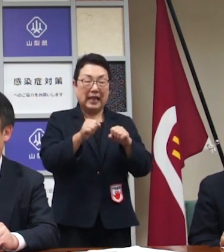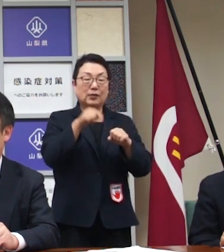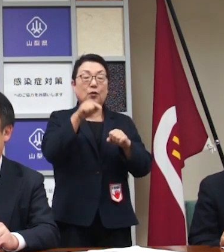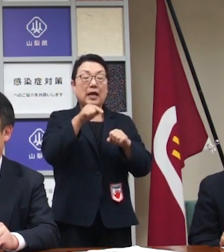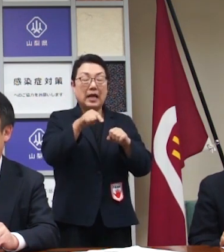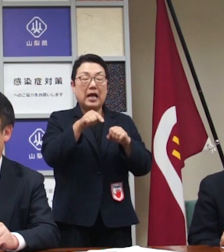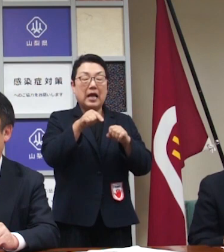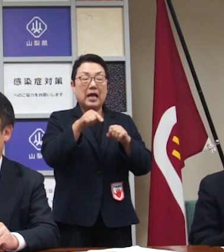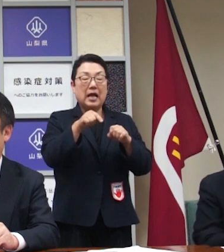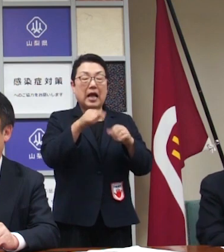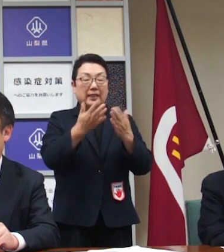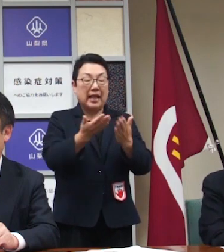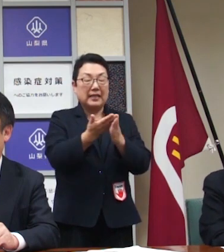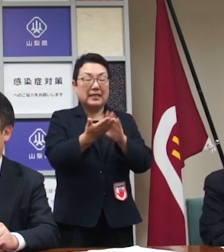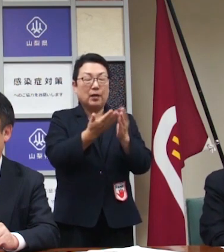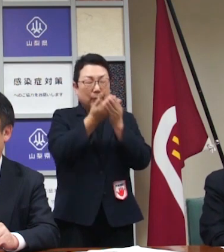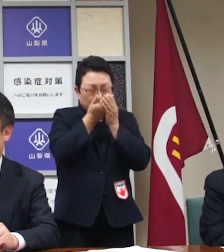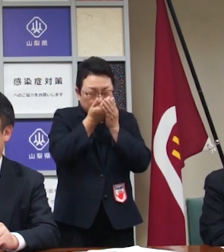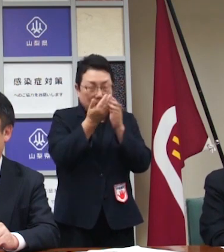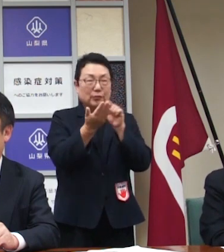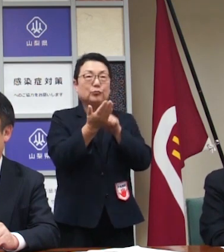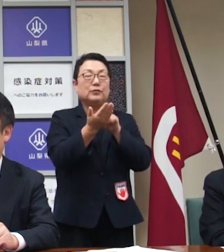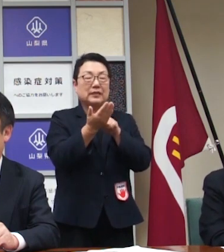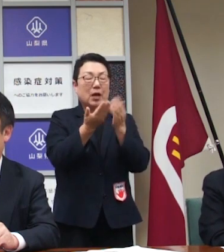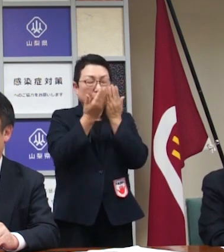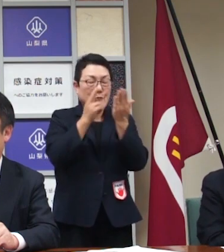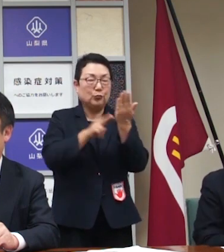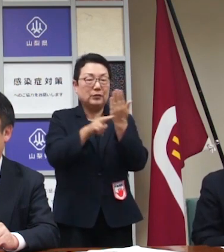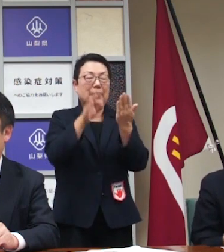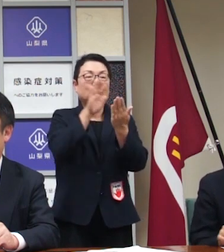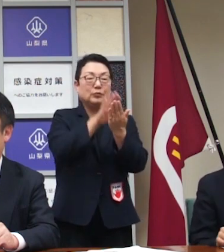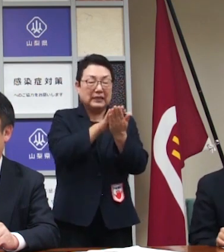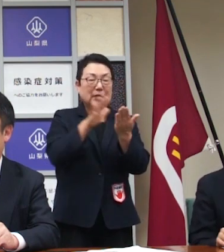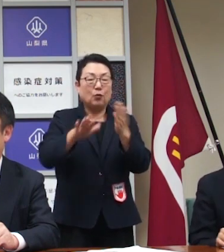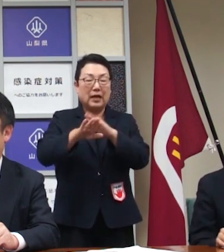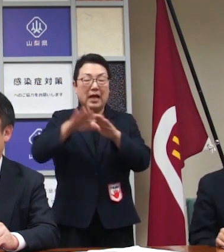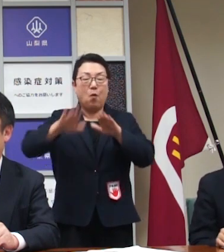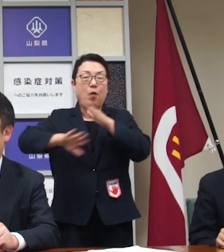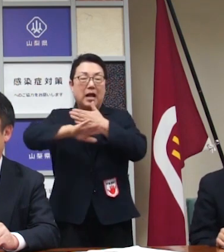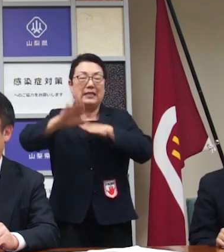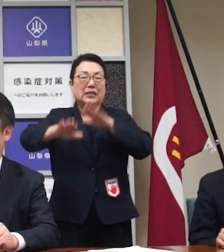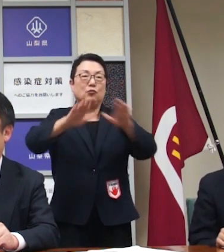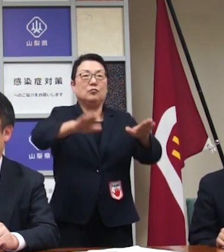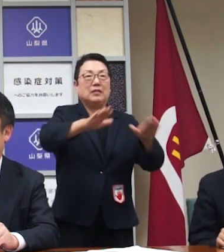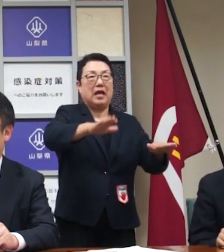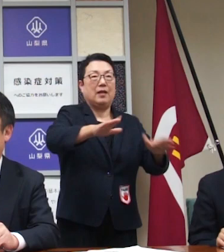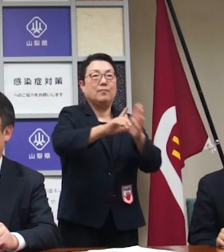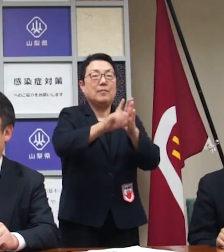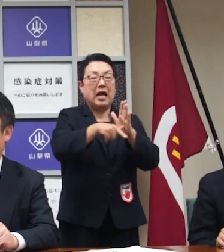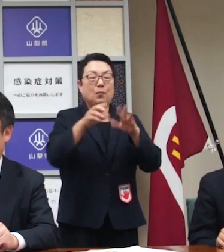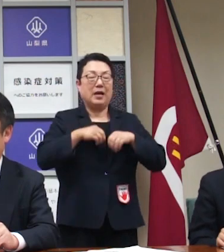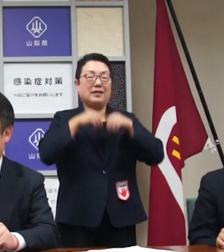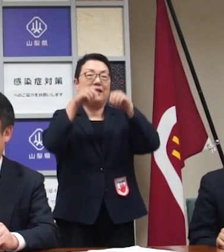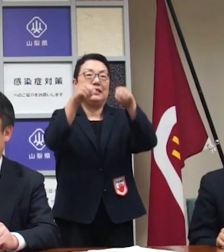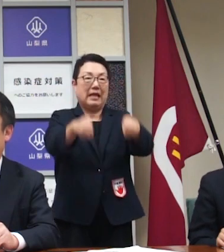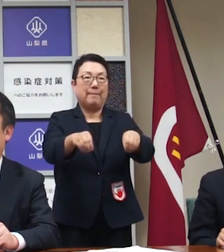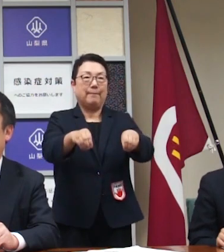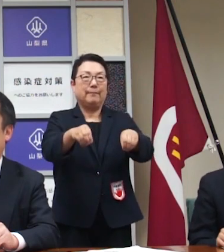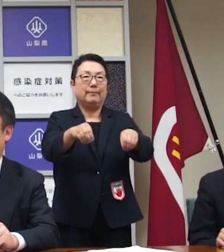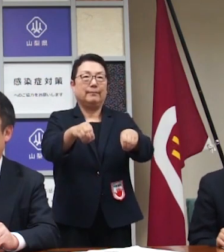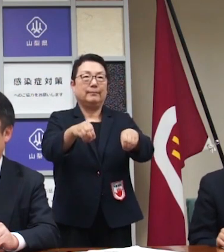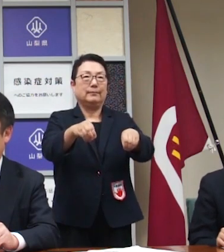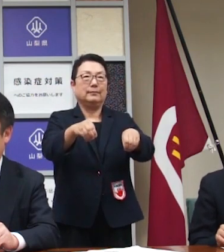が手にウイルスがついて、それが他のところについた場合に感染の可能性があ